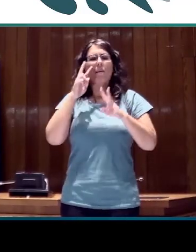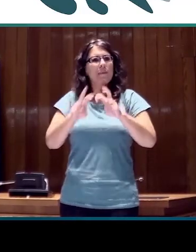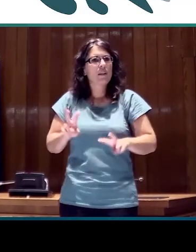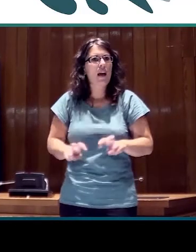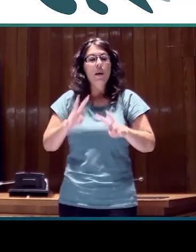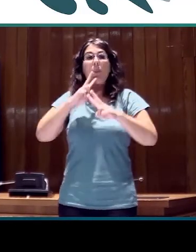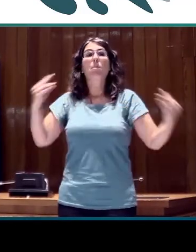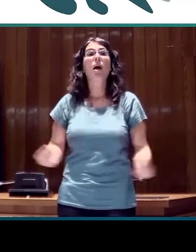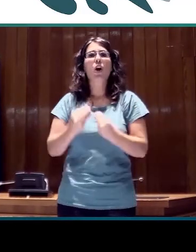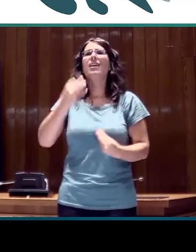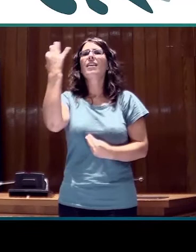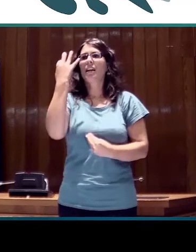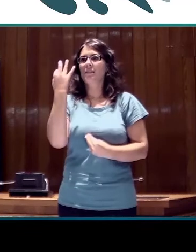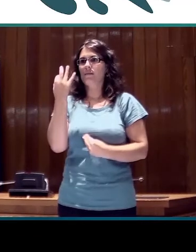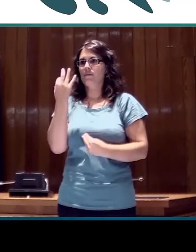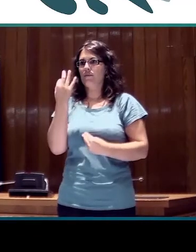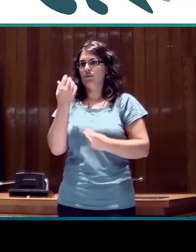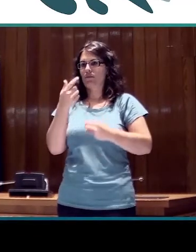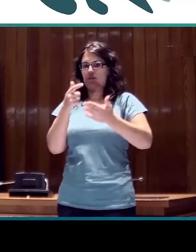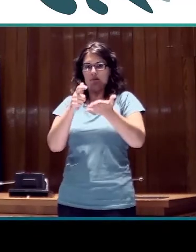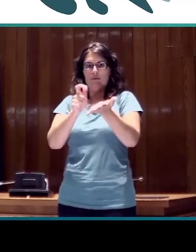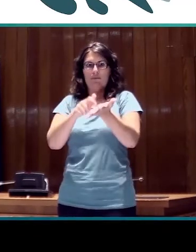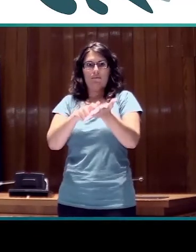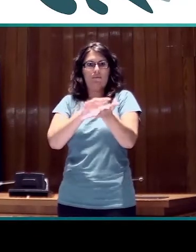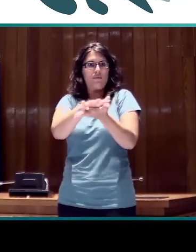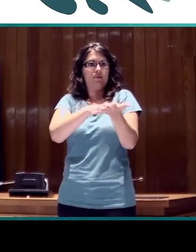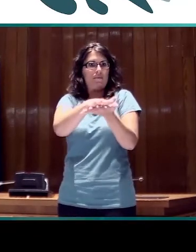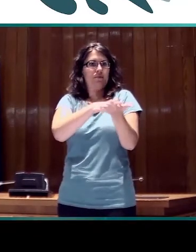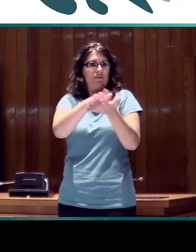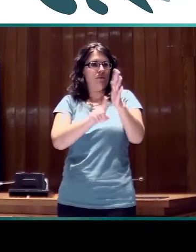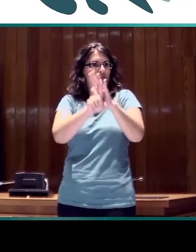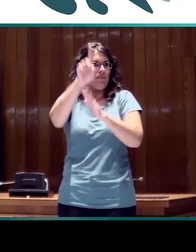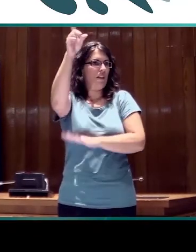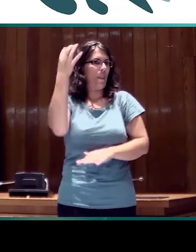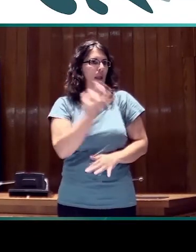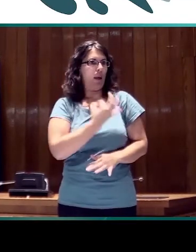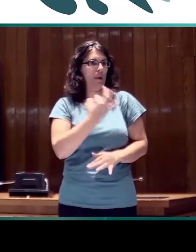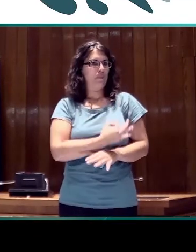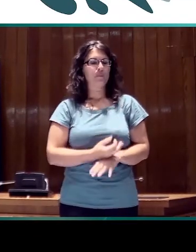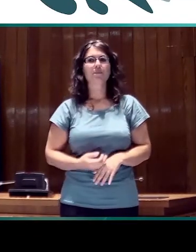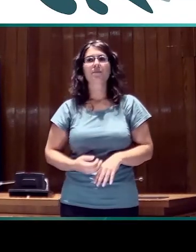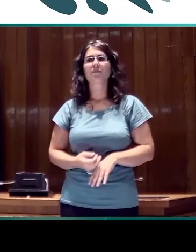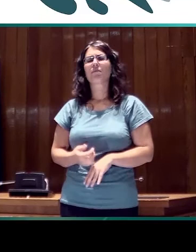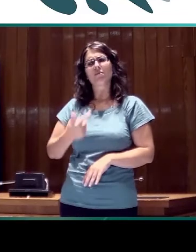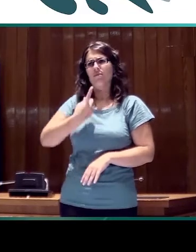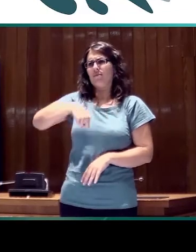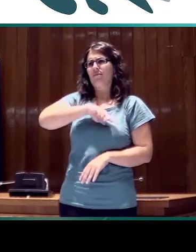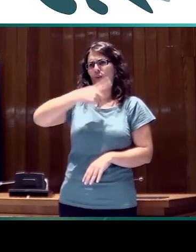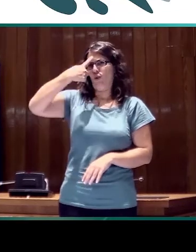herramientas de comunicación que tenemos los españoles que es la lengua de signos estamos convencidos de que la lengua cualquier